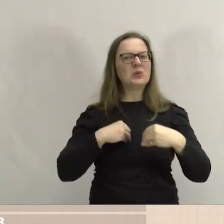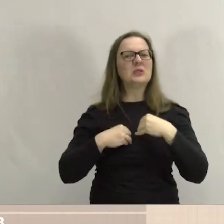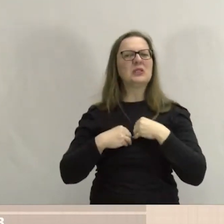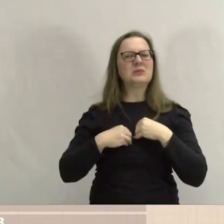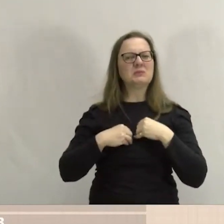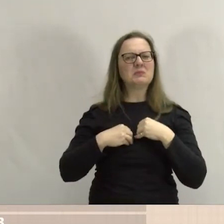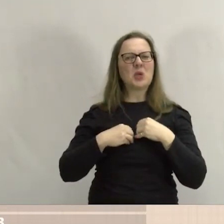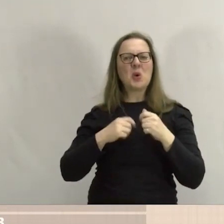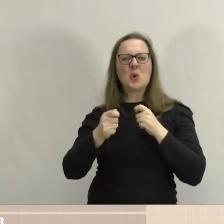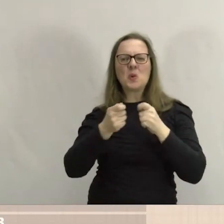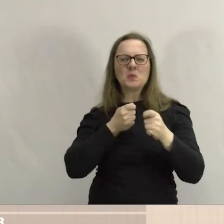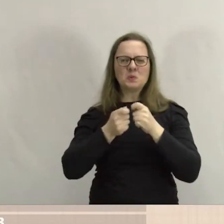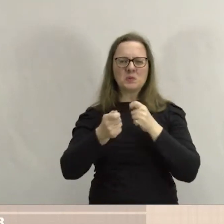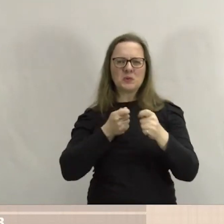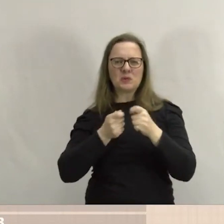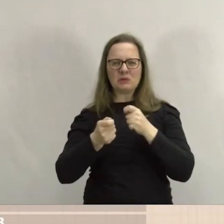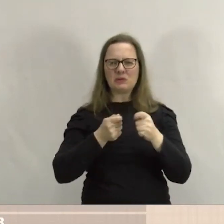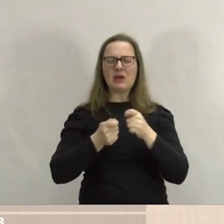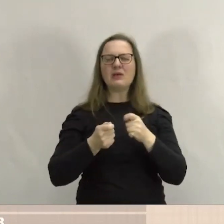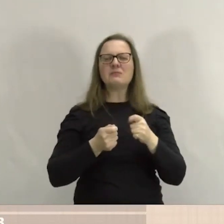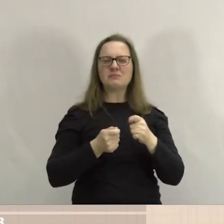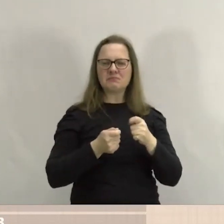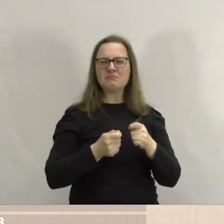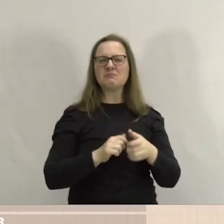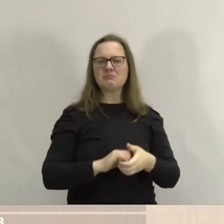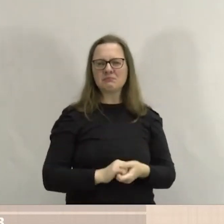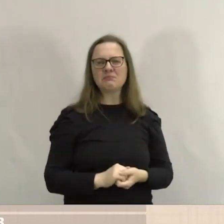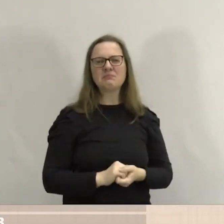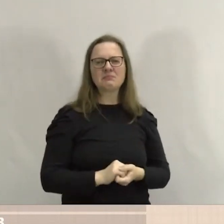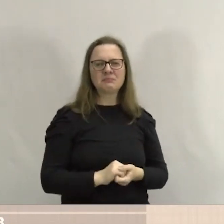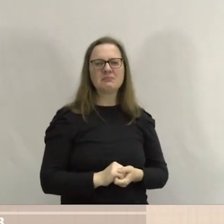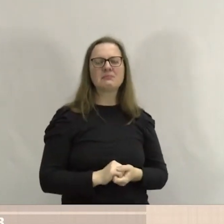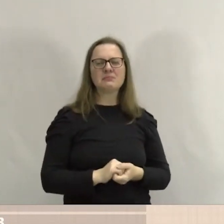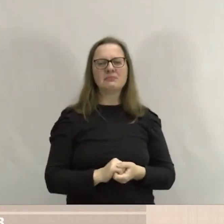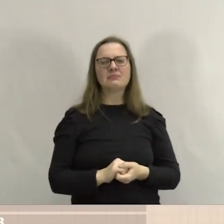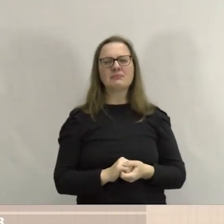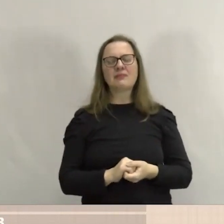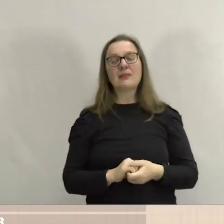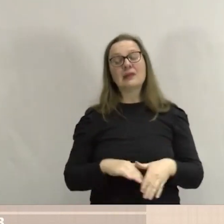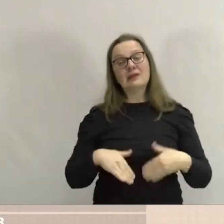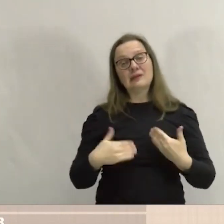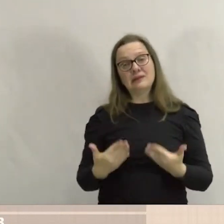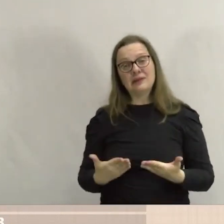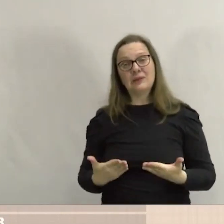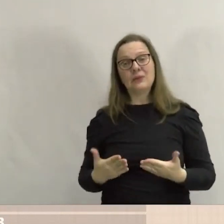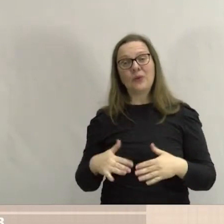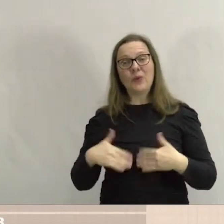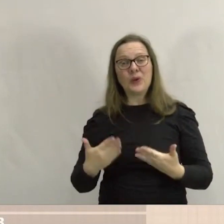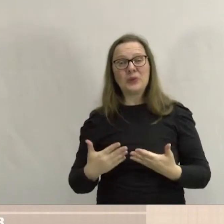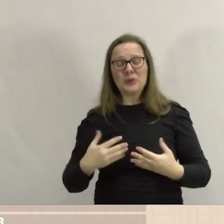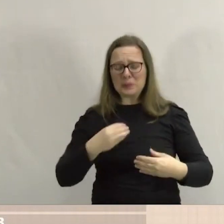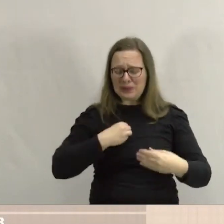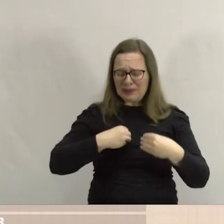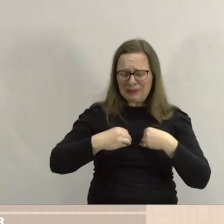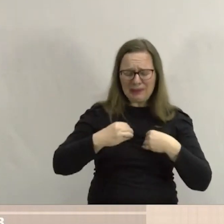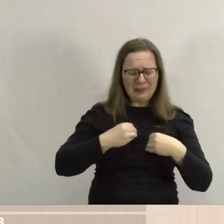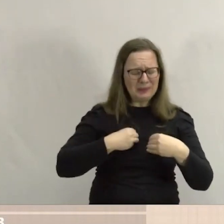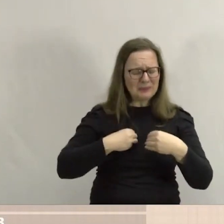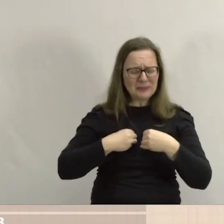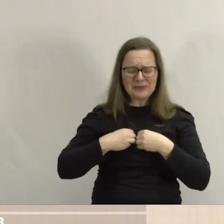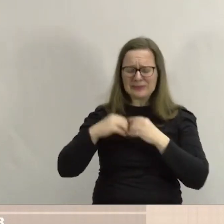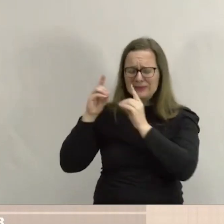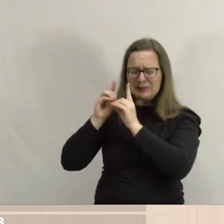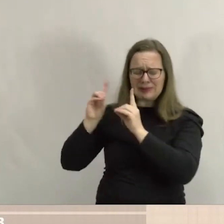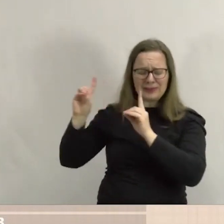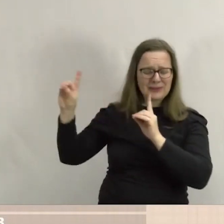desejos. Nós estamos, na verdade, em vez de fazer a vontade de Deus, quando nós caímos, quando nos desligamos de Deus, nós